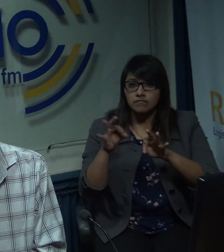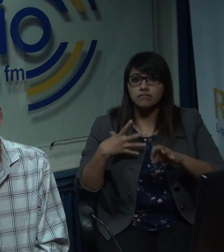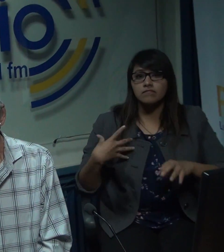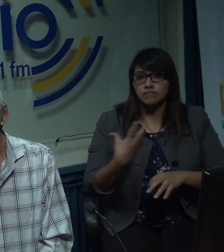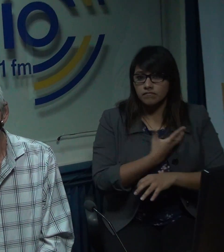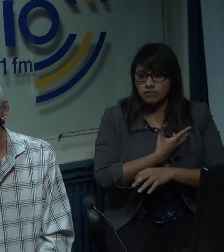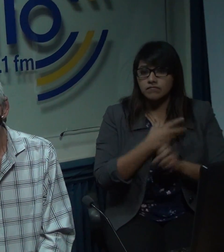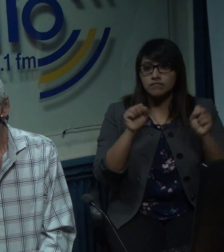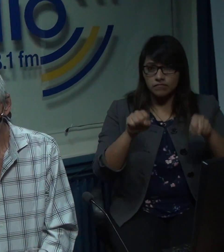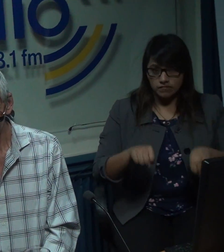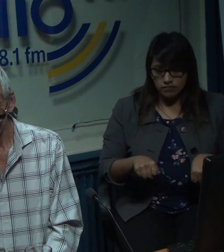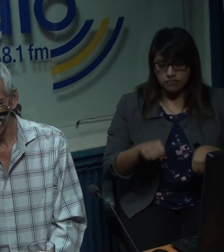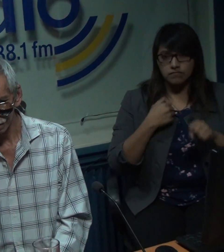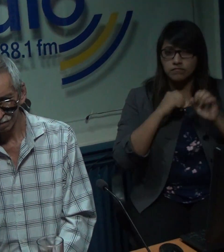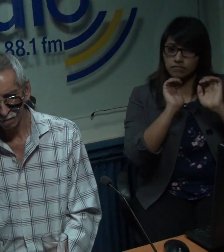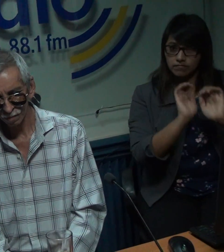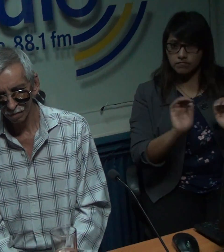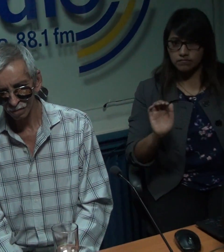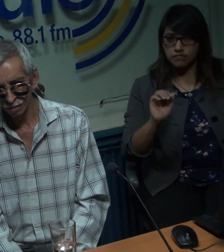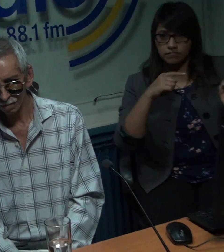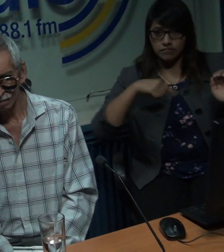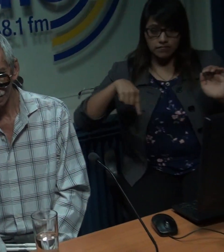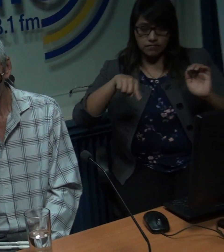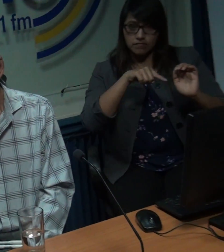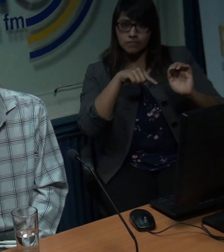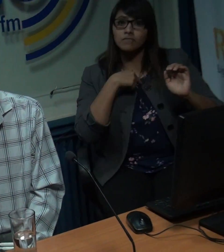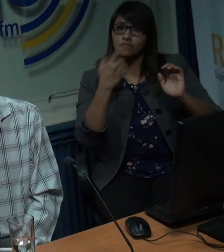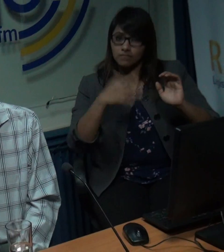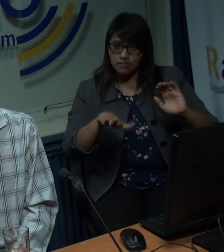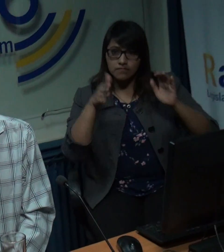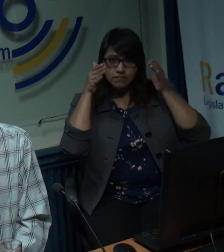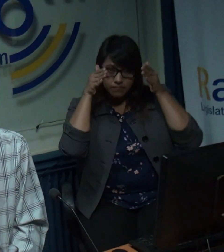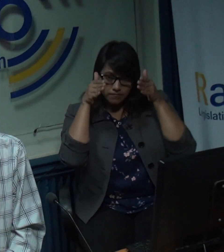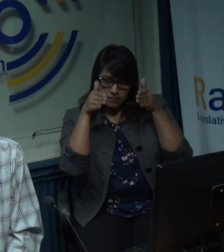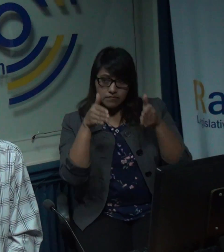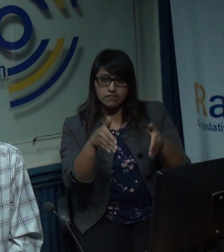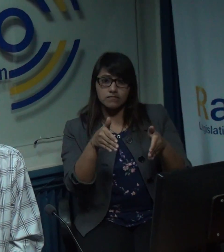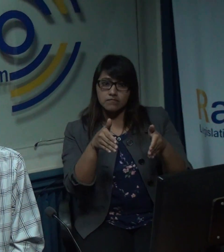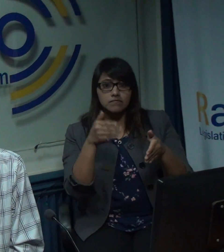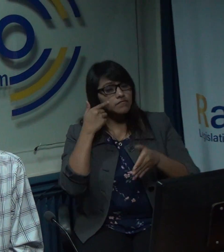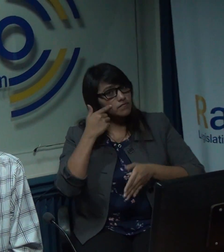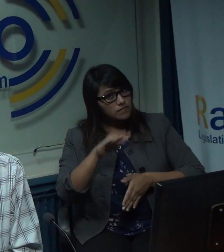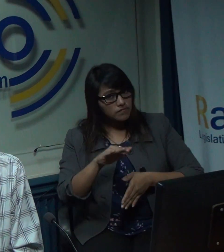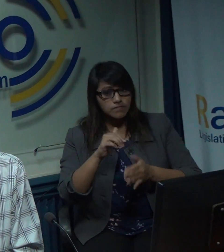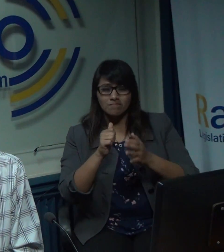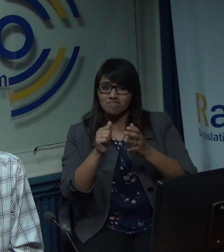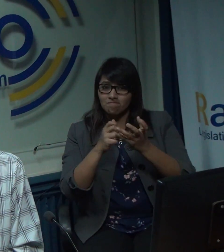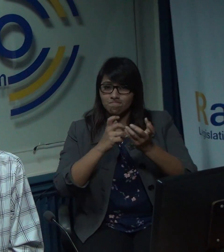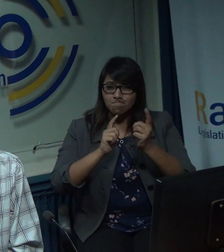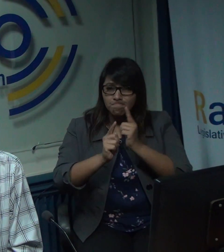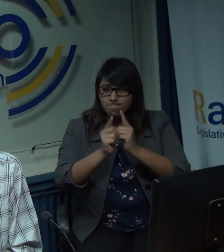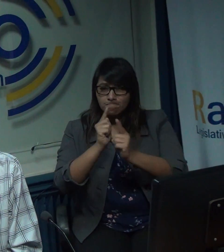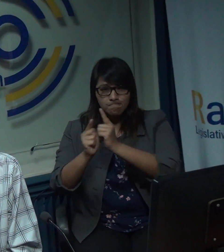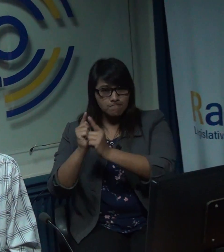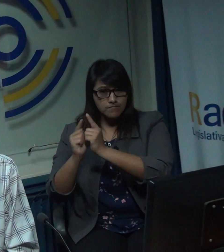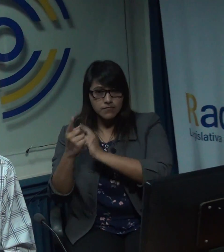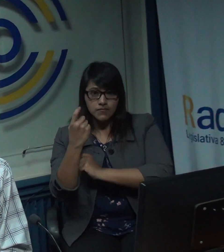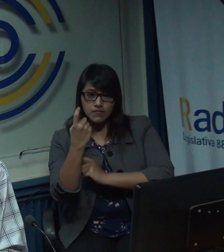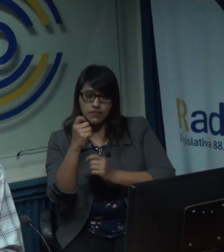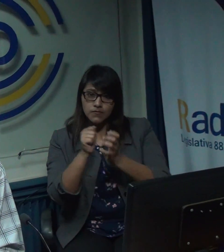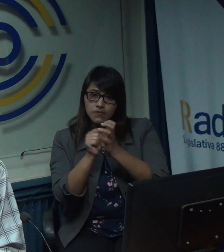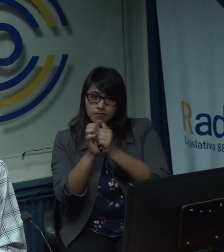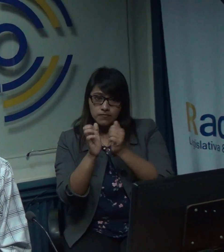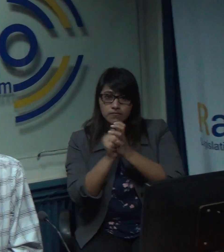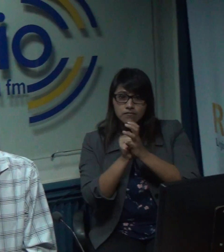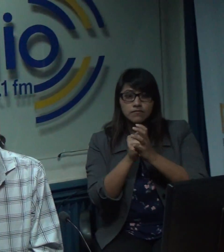a dar indicios de que un niño tiene autismo. En este caso hay problemas de socialización y también